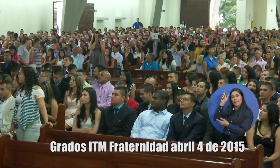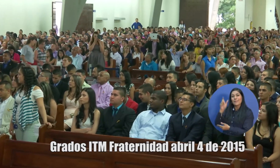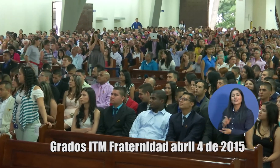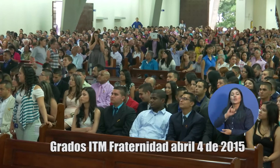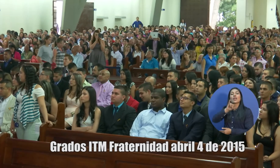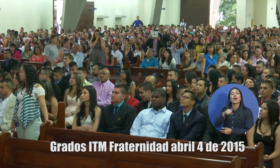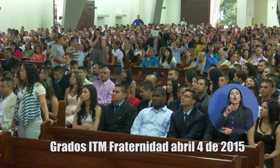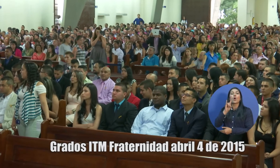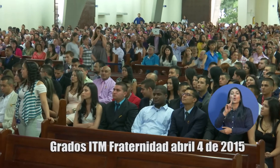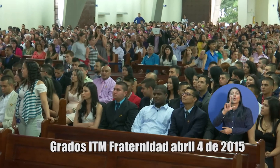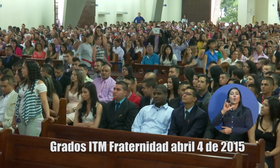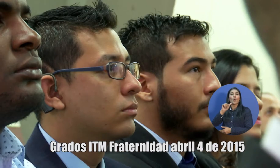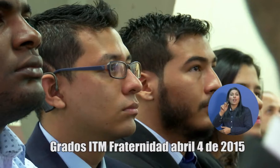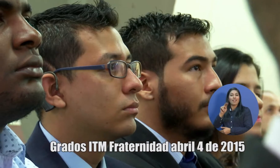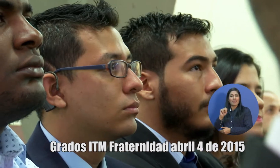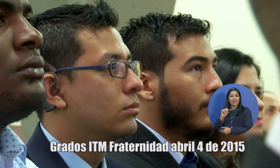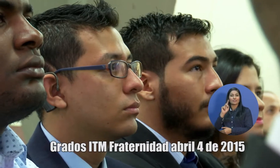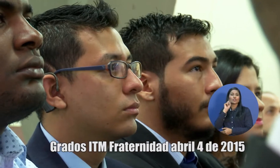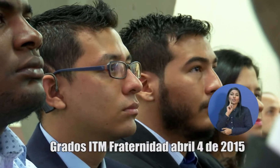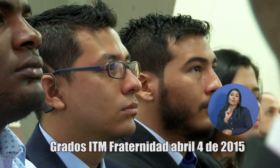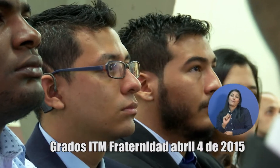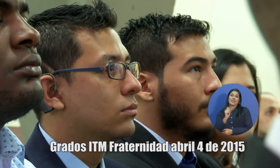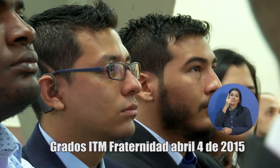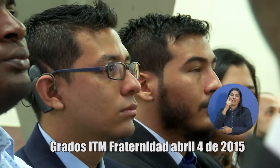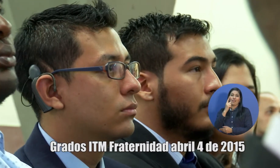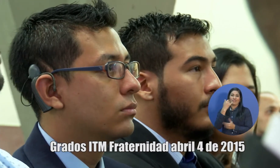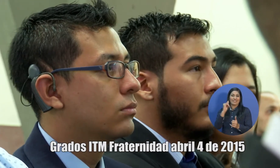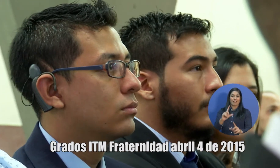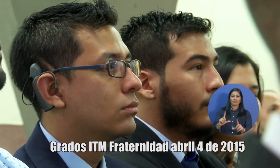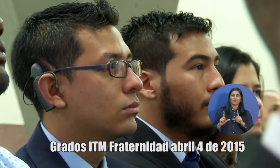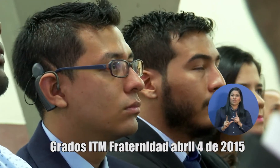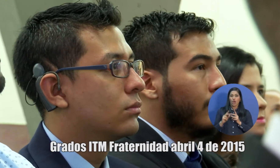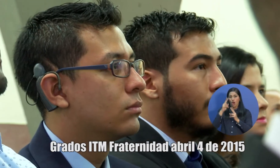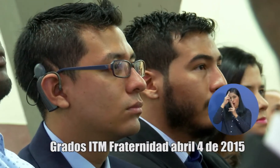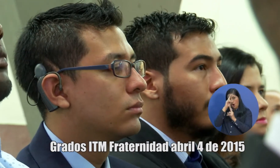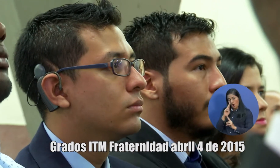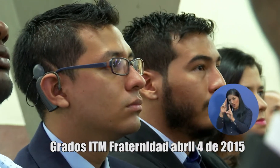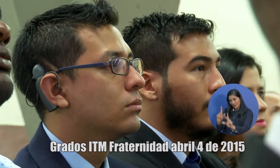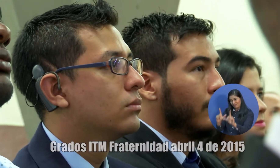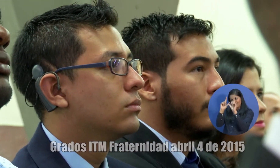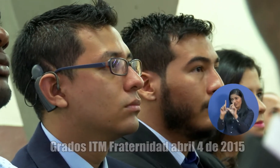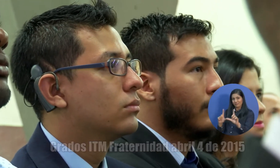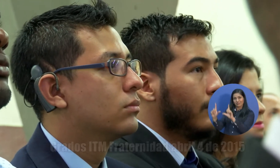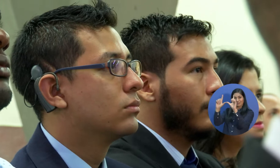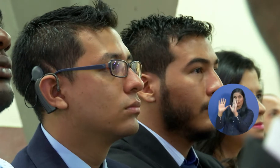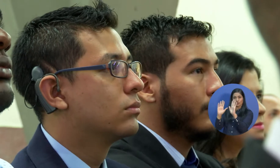todos ustedes conozcan a Julián, el primer sordo del ITM graduado con honores.